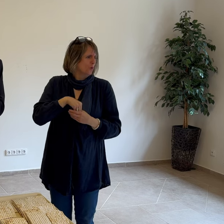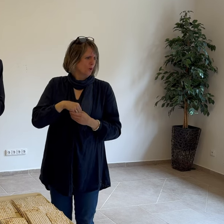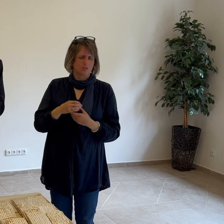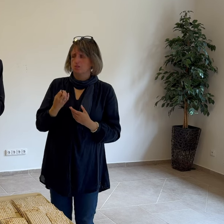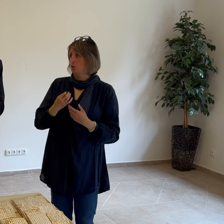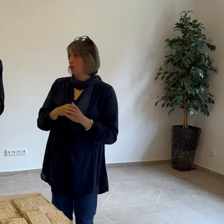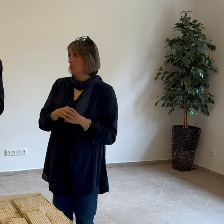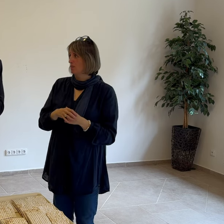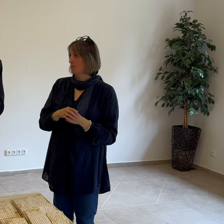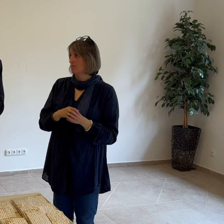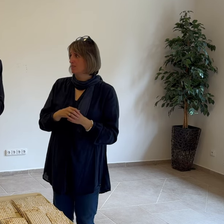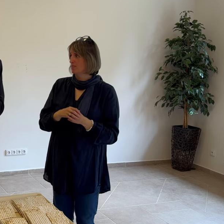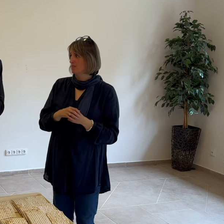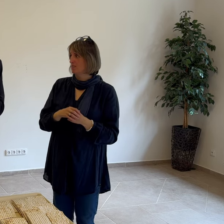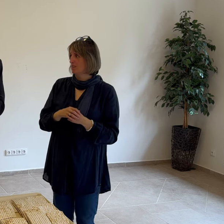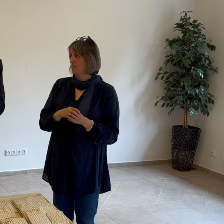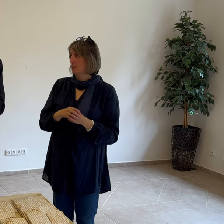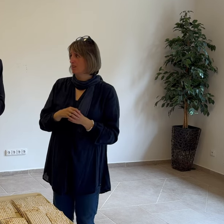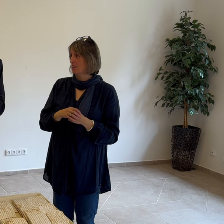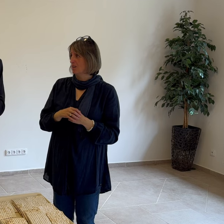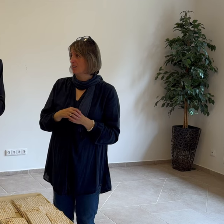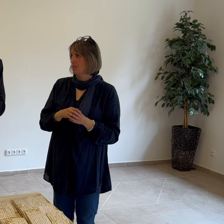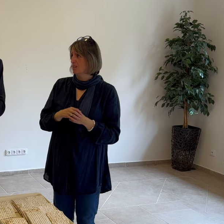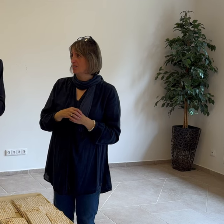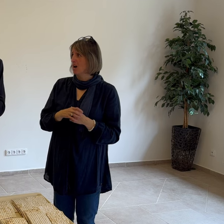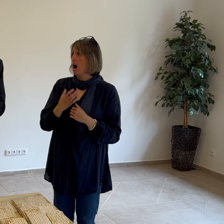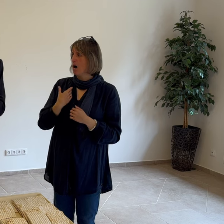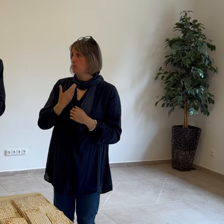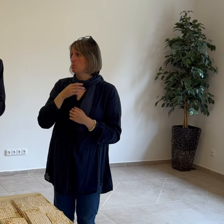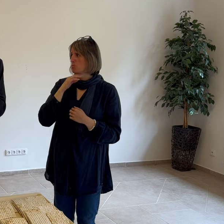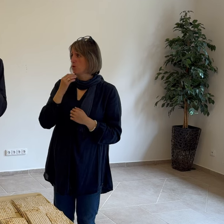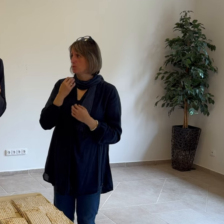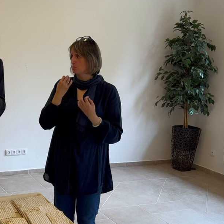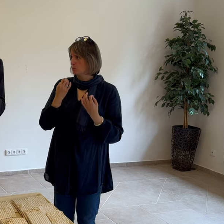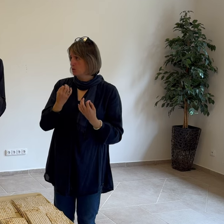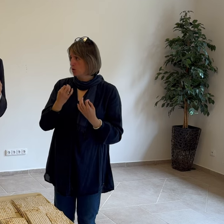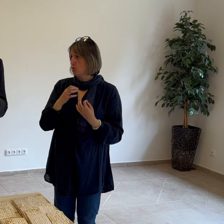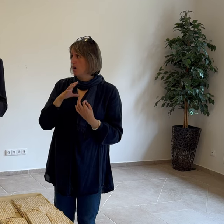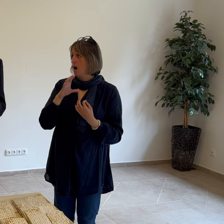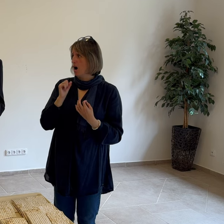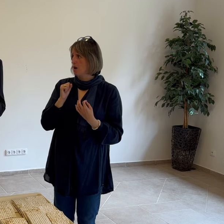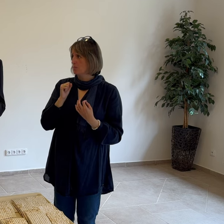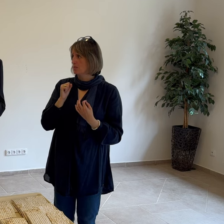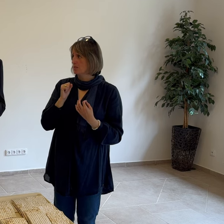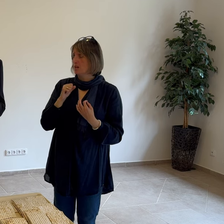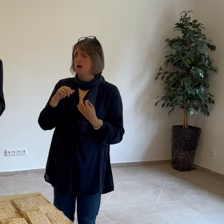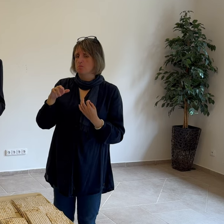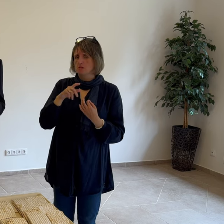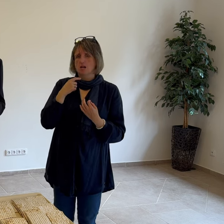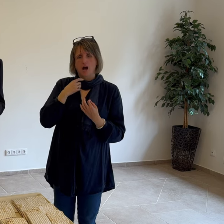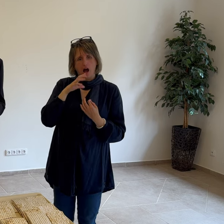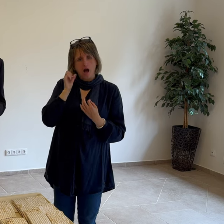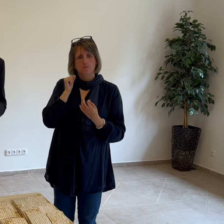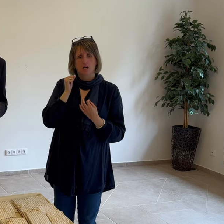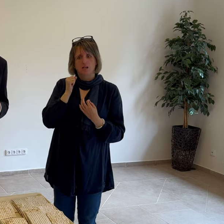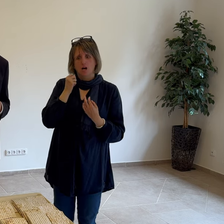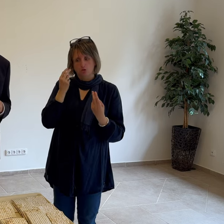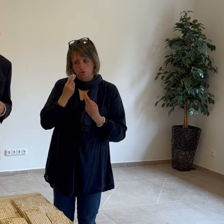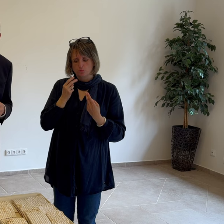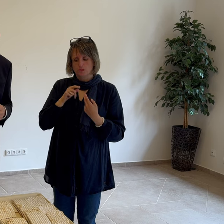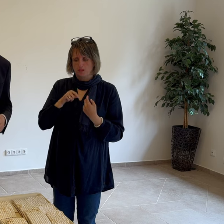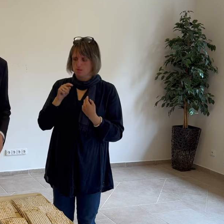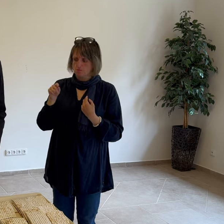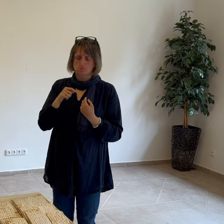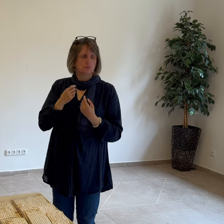se tady snažím vyjádřit ale Bůh si pře abychom s ním žili nejen teď ale na každý den tak to